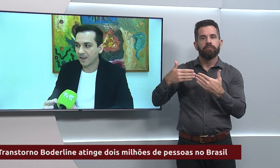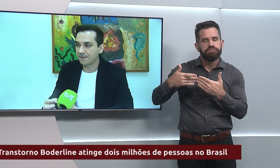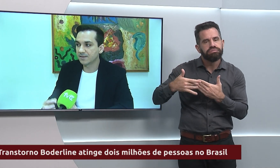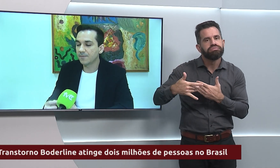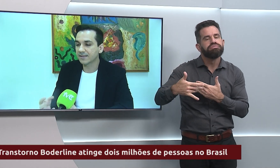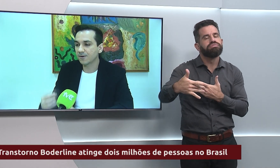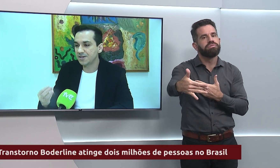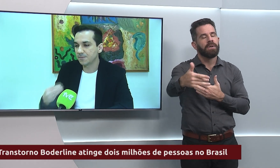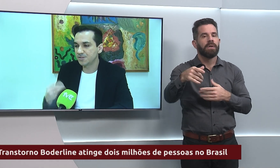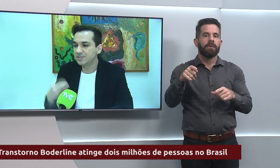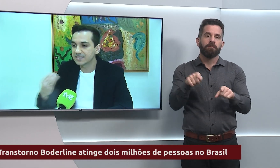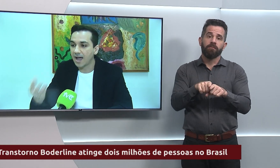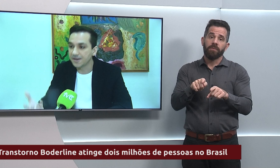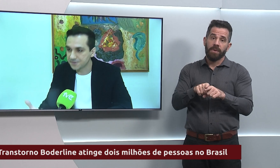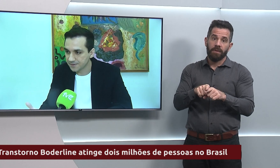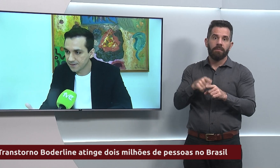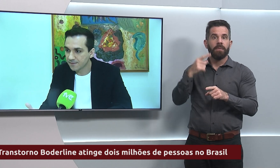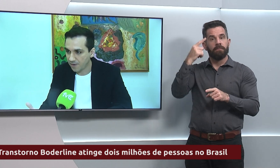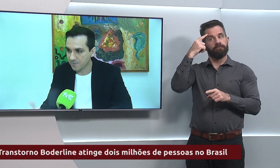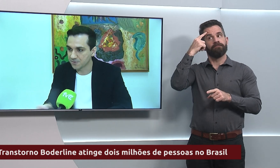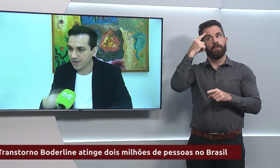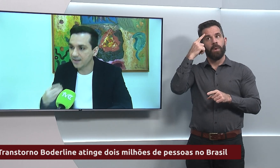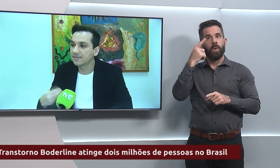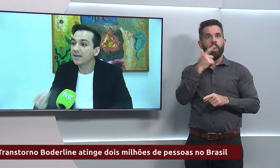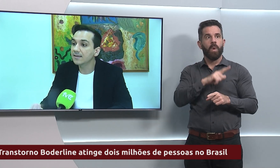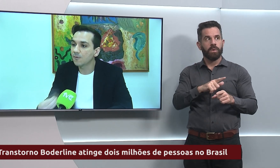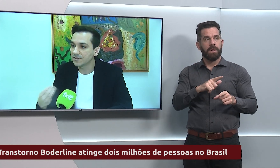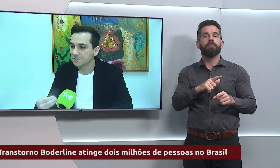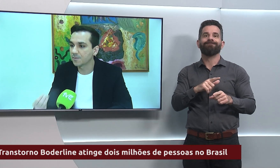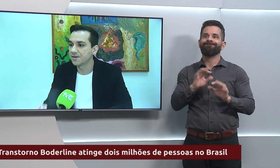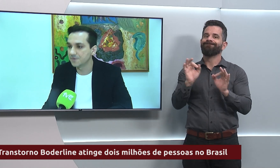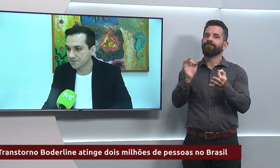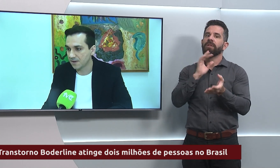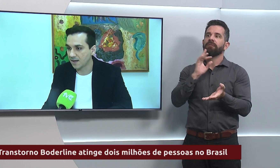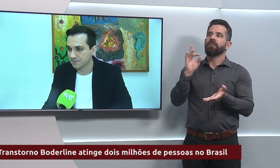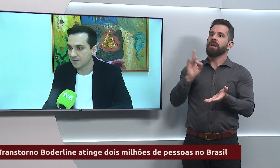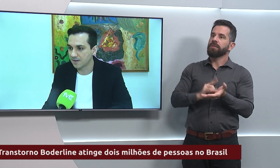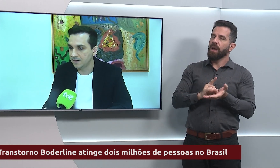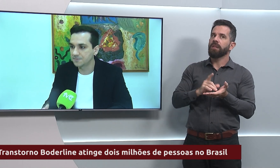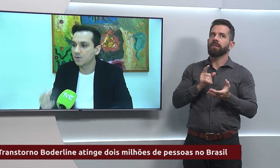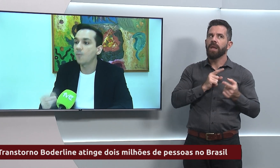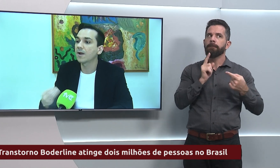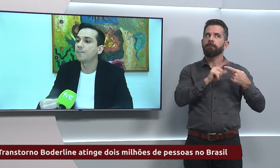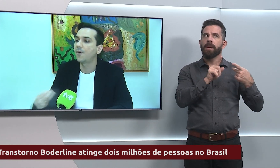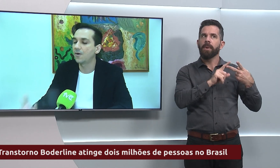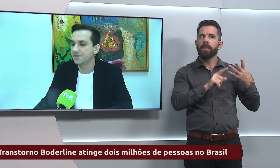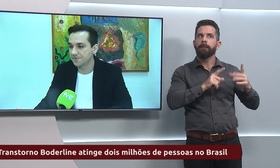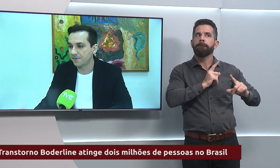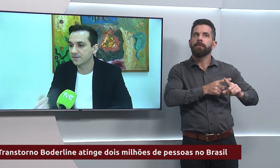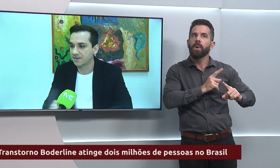também até o que a gente chama de um insight para a pessoa, que ela entenda quais são os prejuízos relacionados a isso e como ela pode, de fato, se